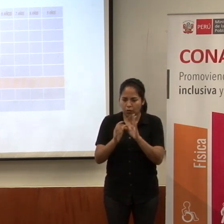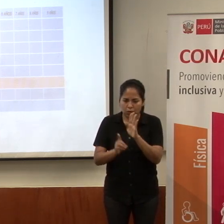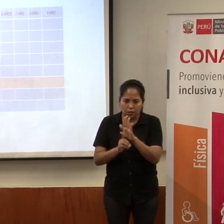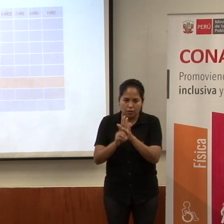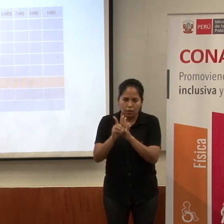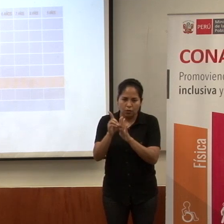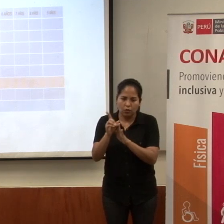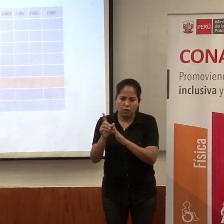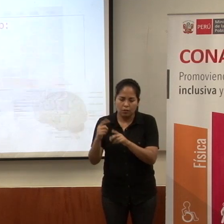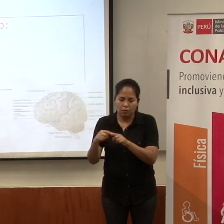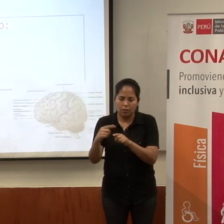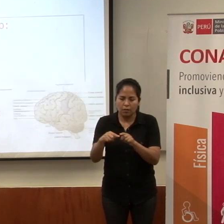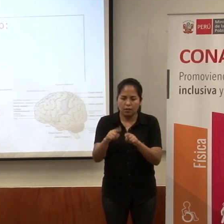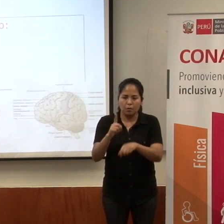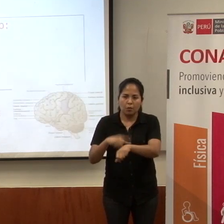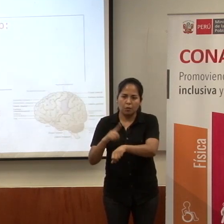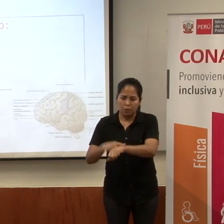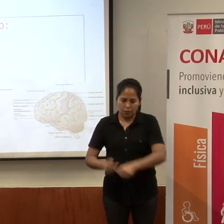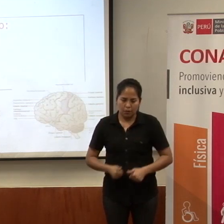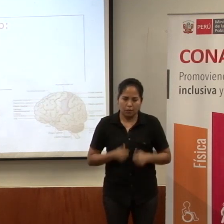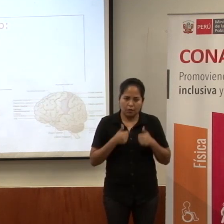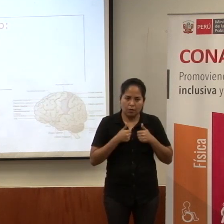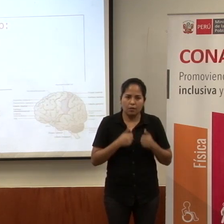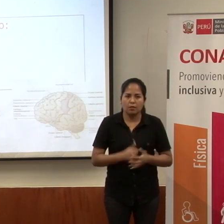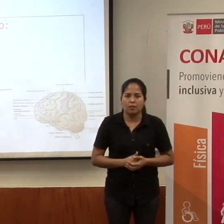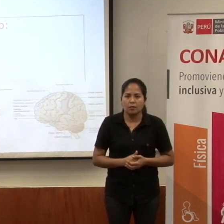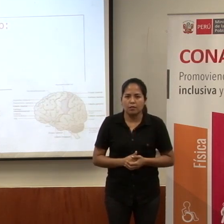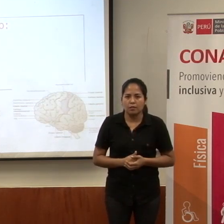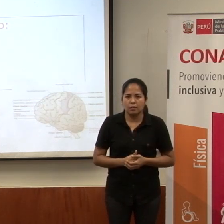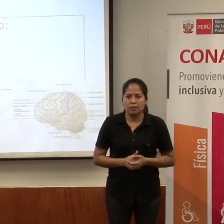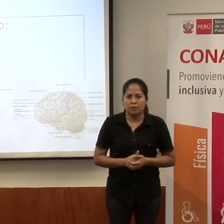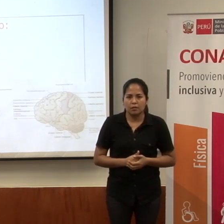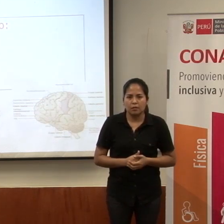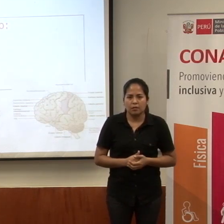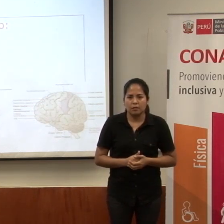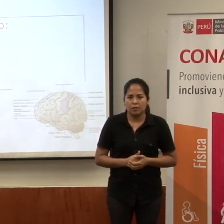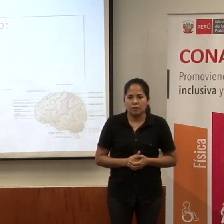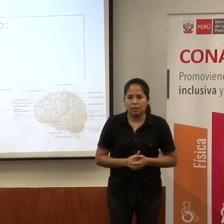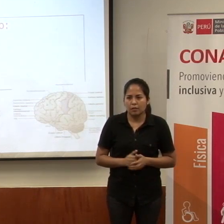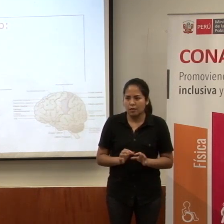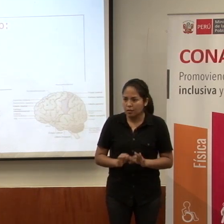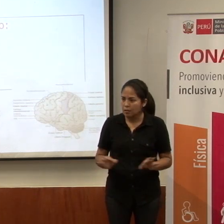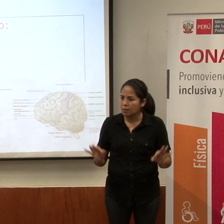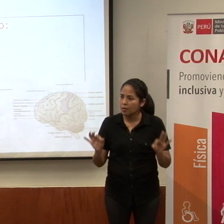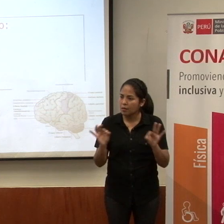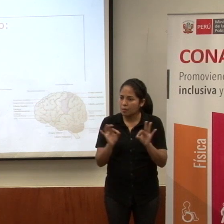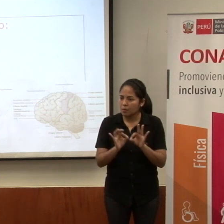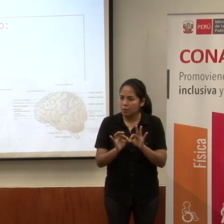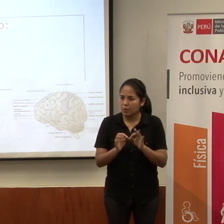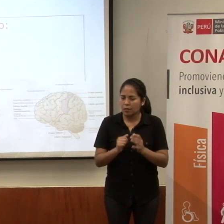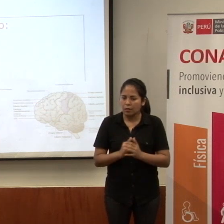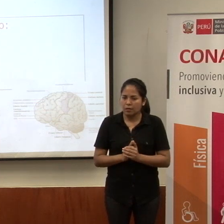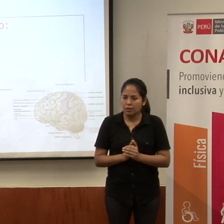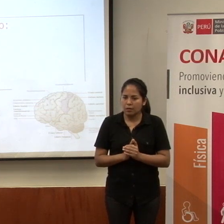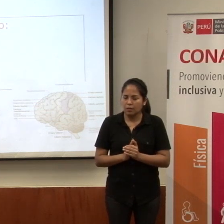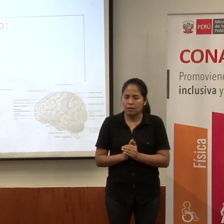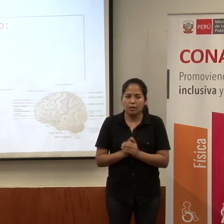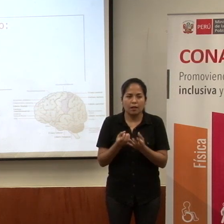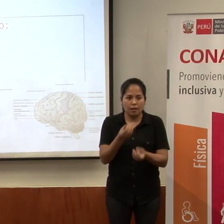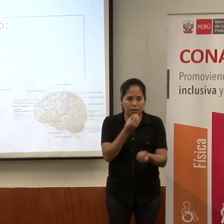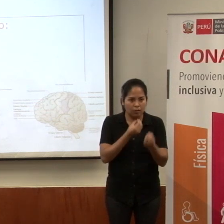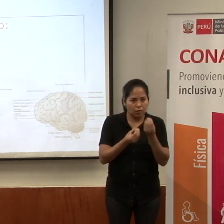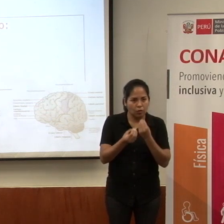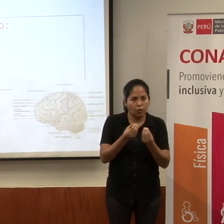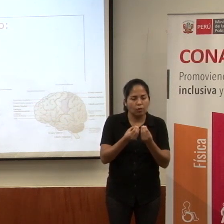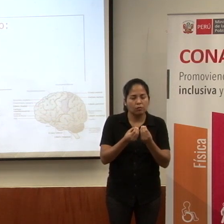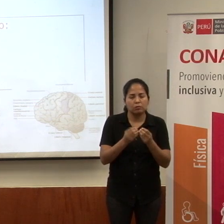en diferentes etapas de la vida, ¿no es cierto? Y es fundamental el tema de la nutrición y